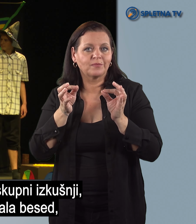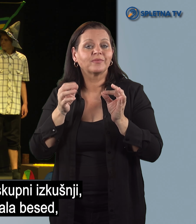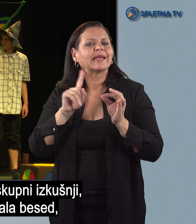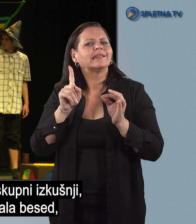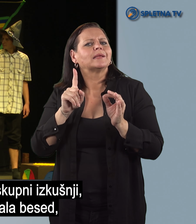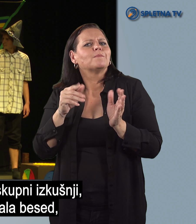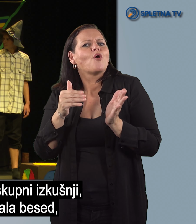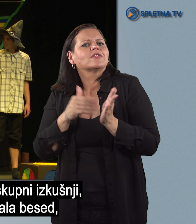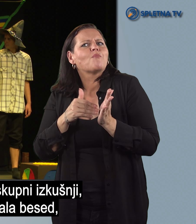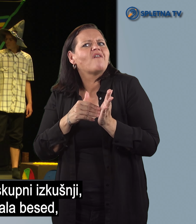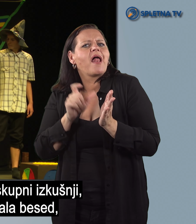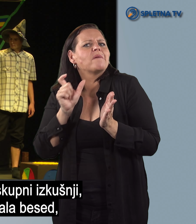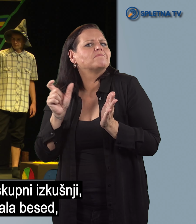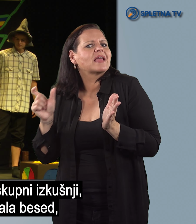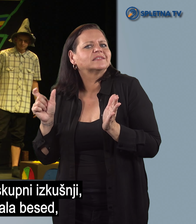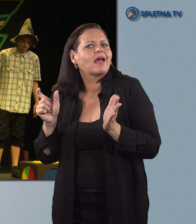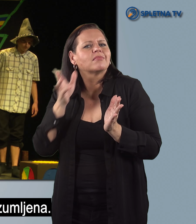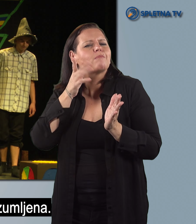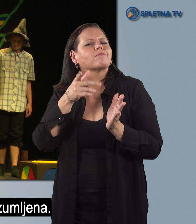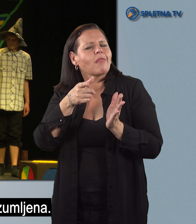da bi bila razumljena.